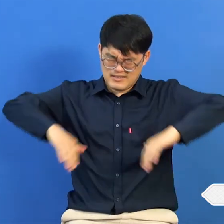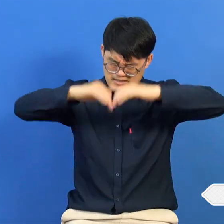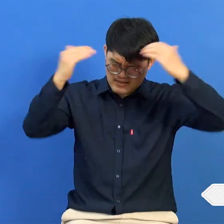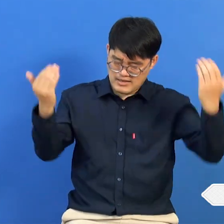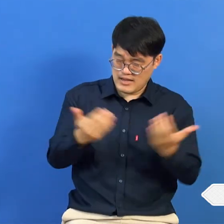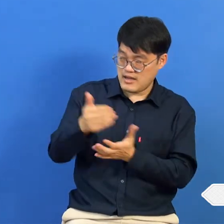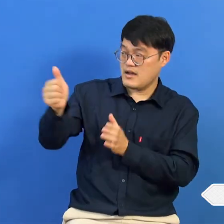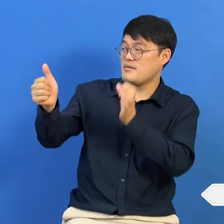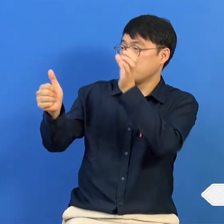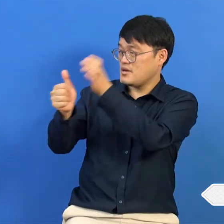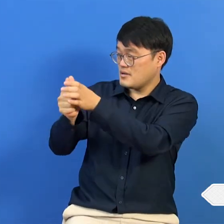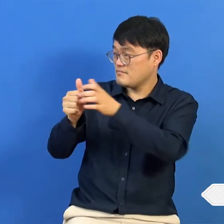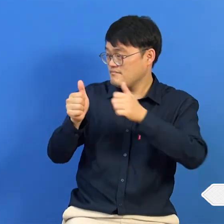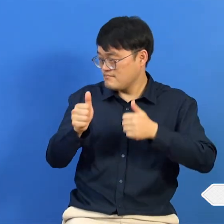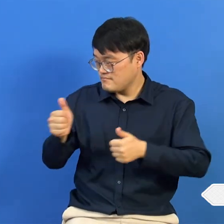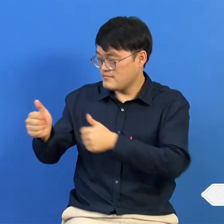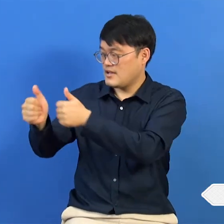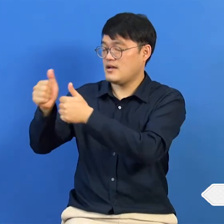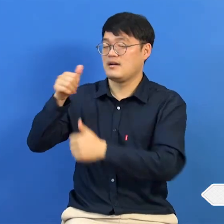따라가겠습니다.